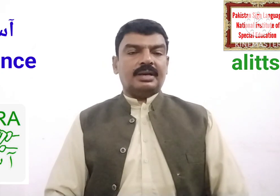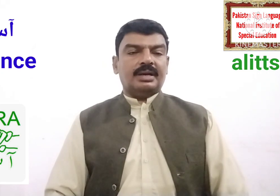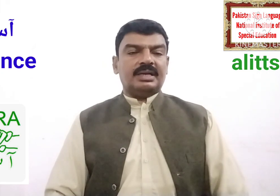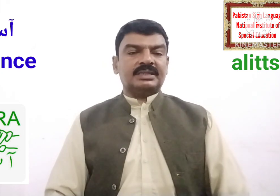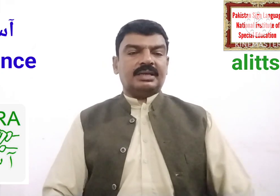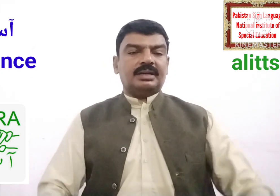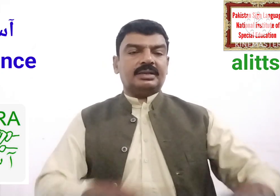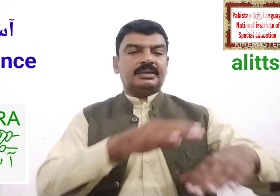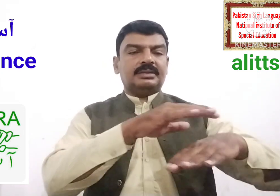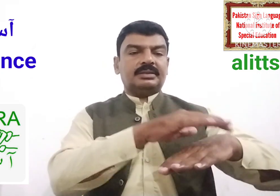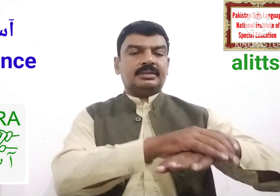आसरा,